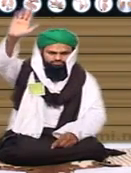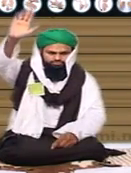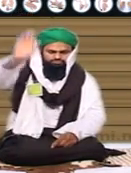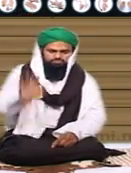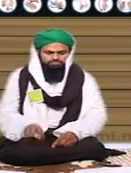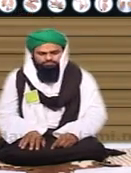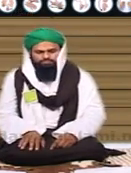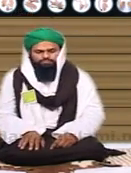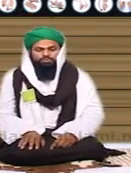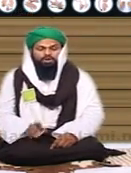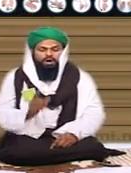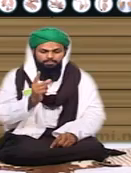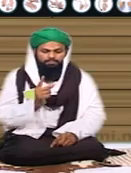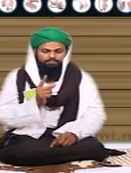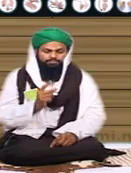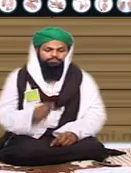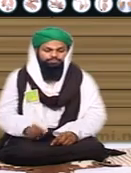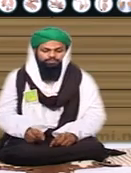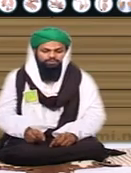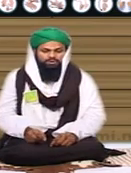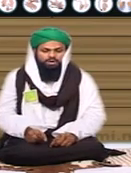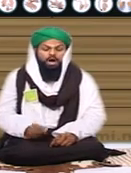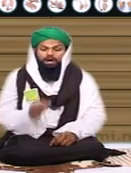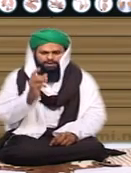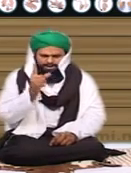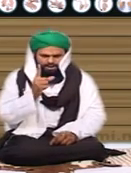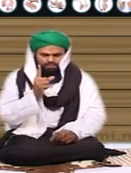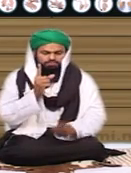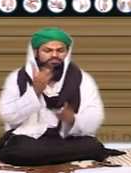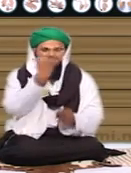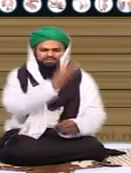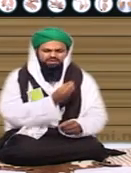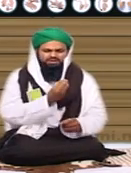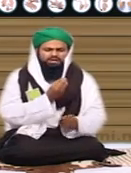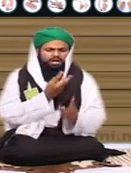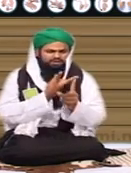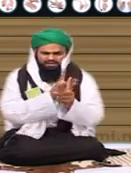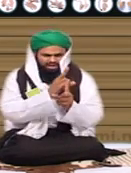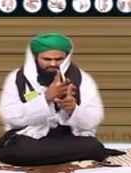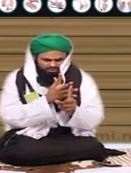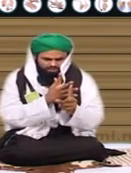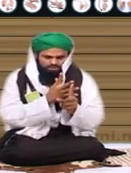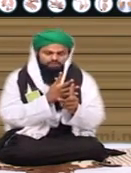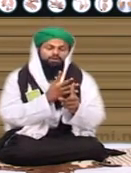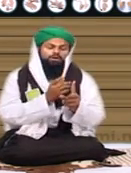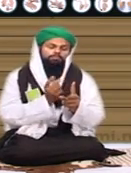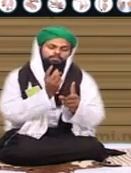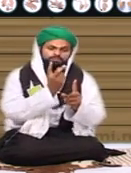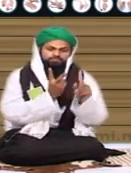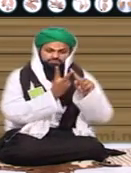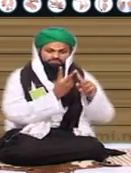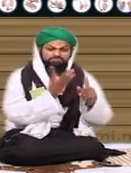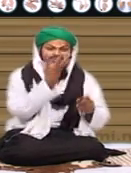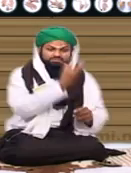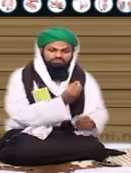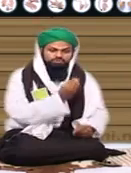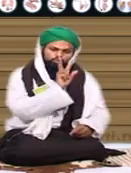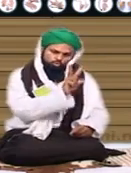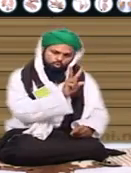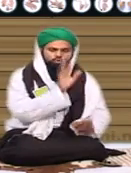دن بھول گئے تو دوسرے دن اس کی قضا کر کے 2 کو دعوت دے دیں, 2 دن بھول گئے تو تیسرے دن 3 کو دعوت دے دیں. چلیے ہفتے